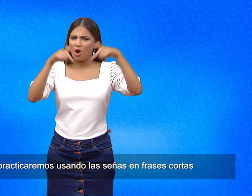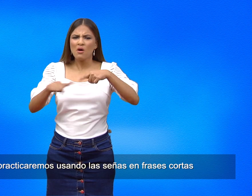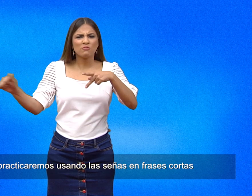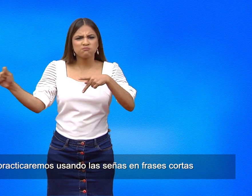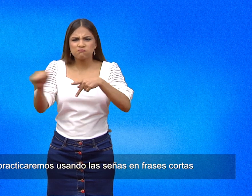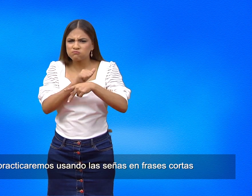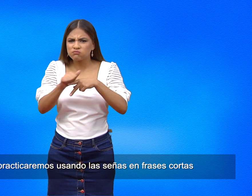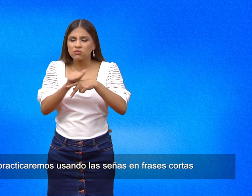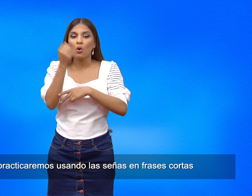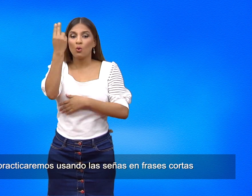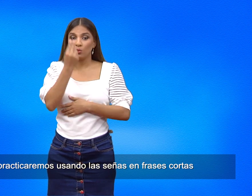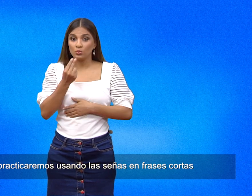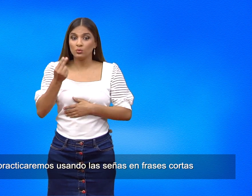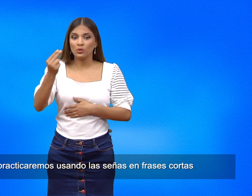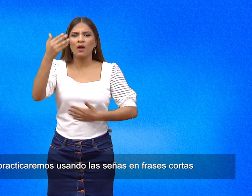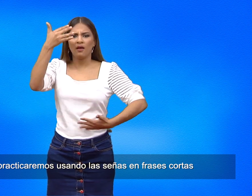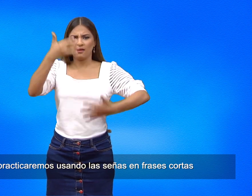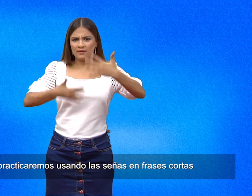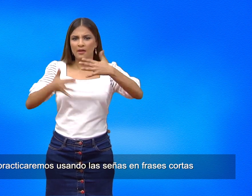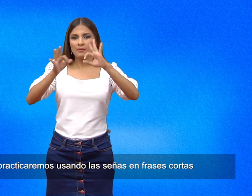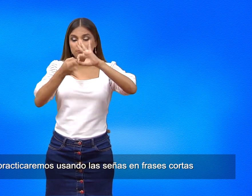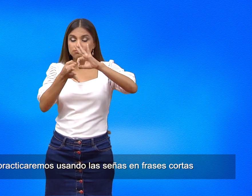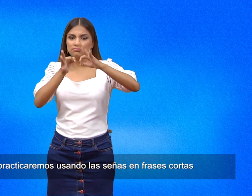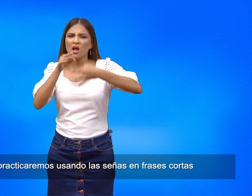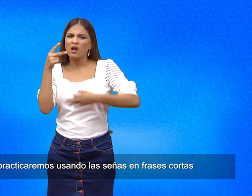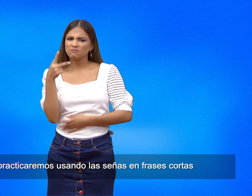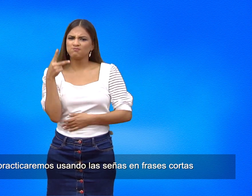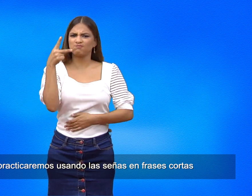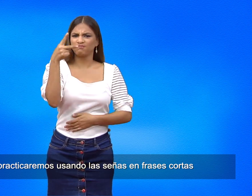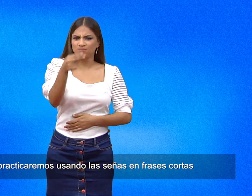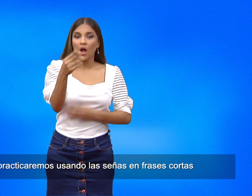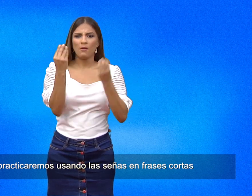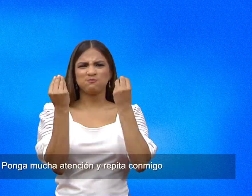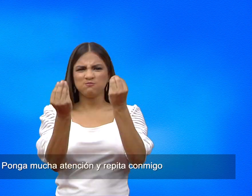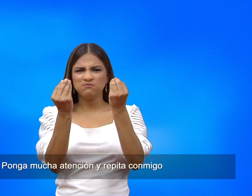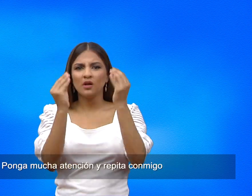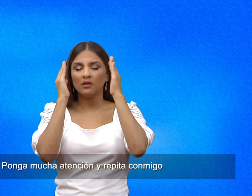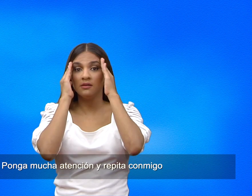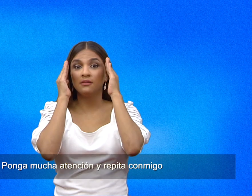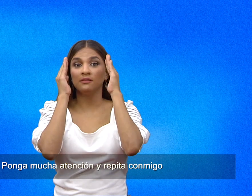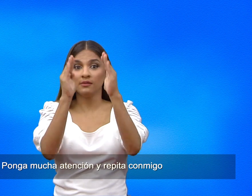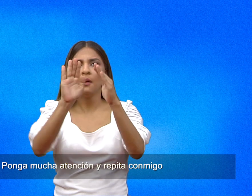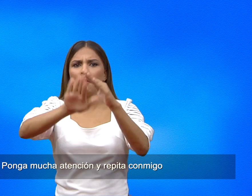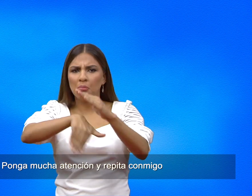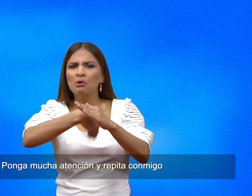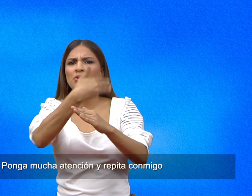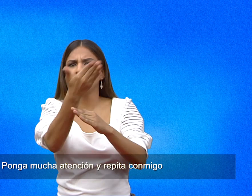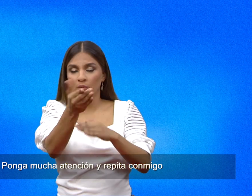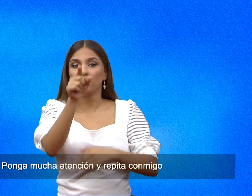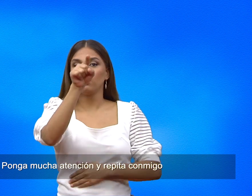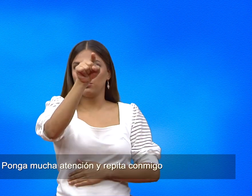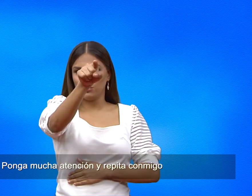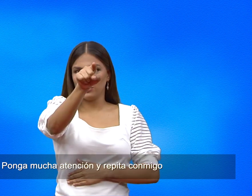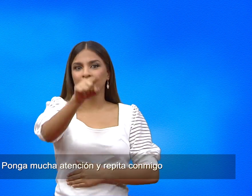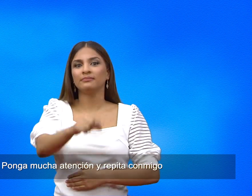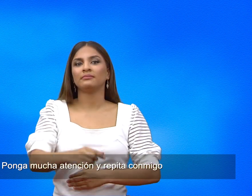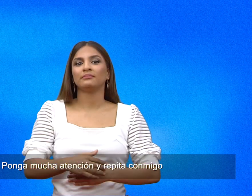ahora practicaremos usando las señas en frases cortas ponga mucha atención y repitan conmigo